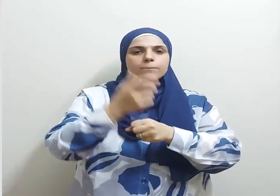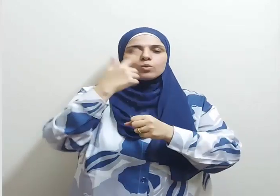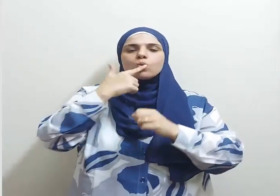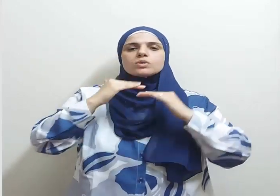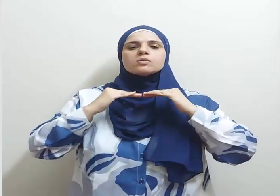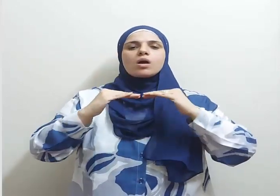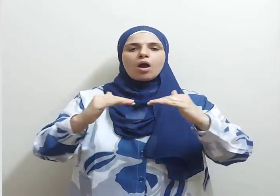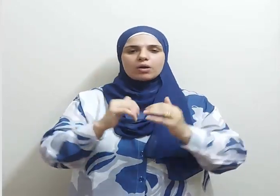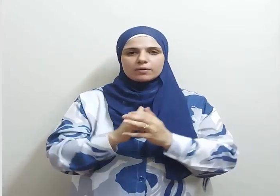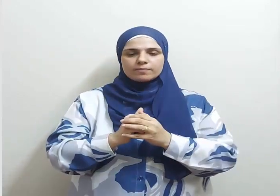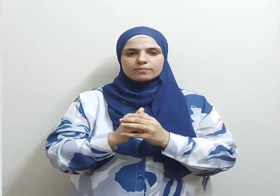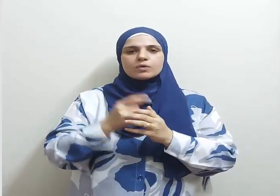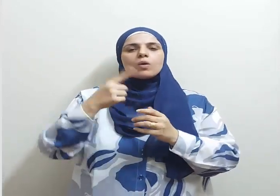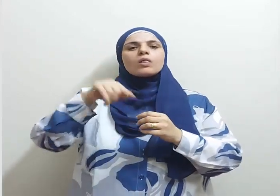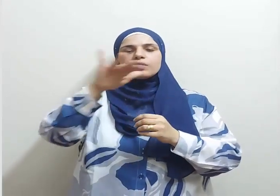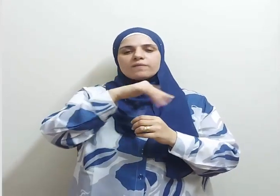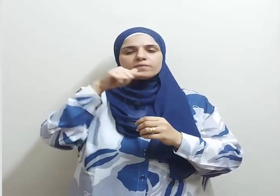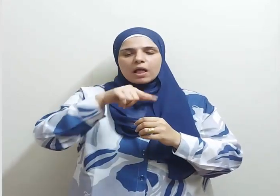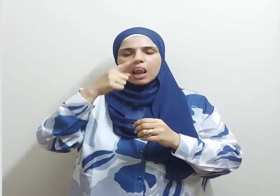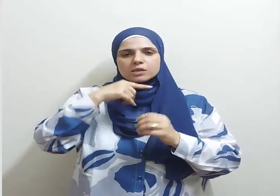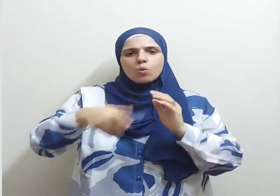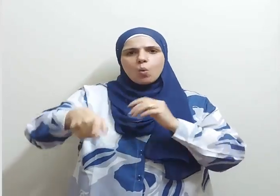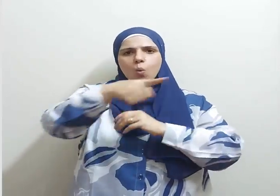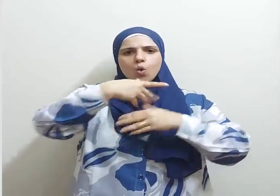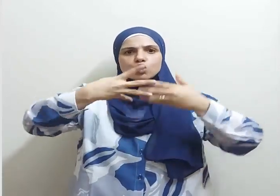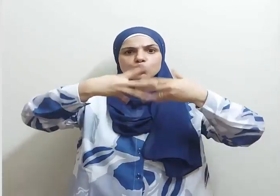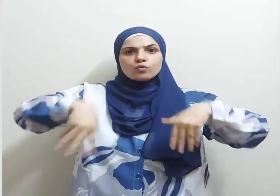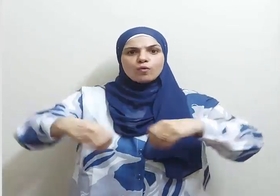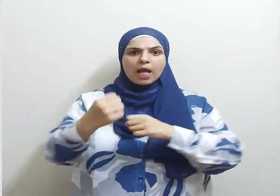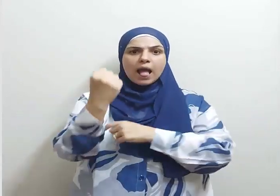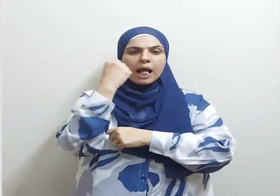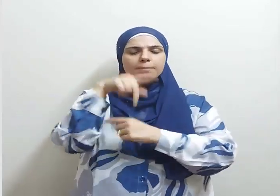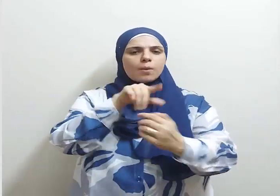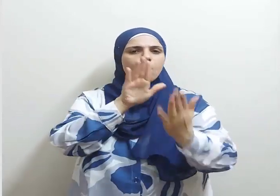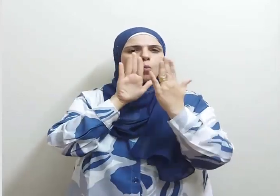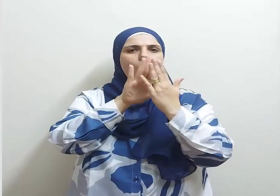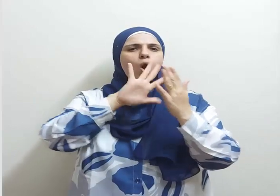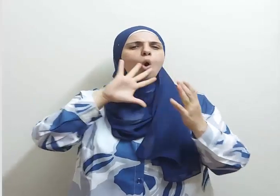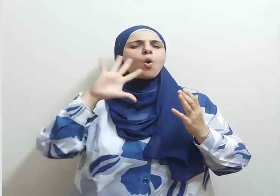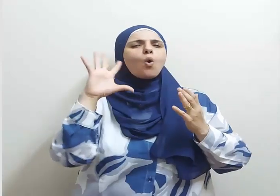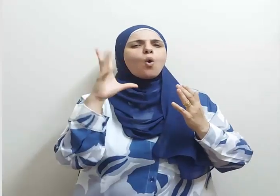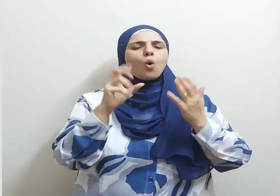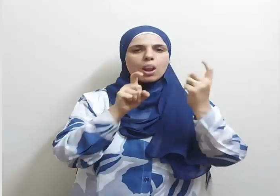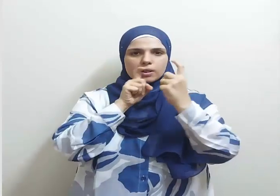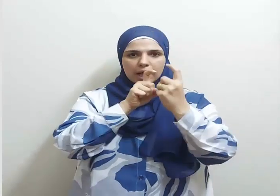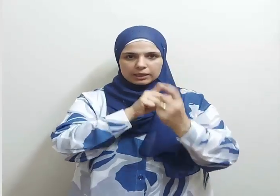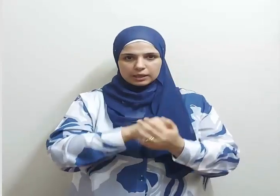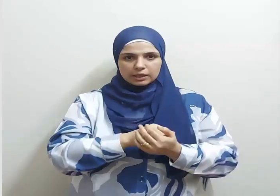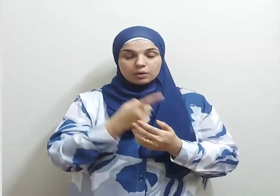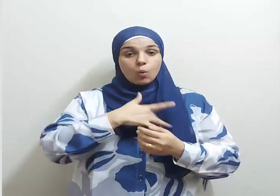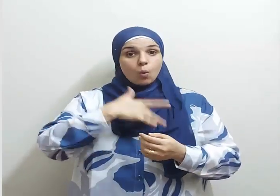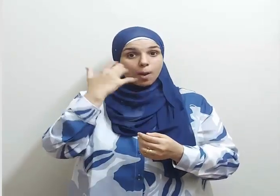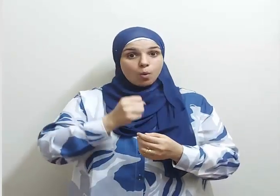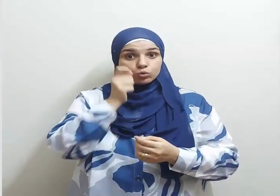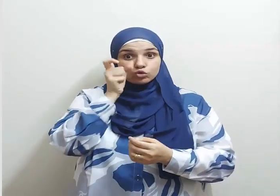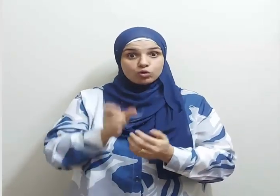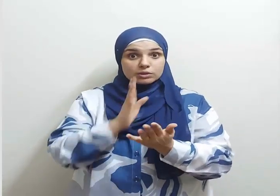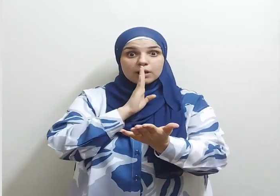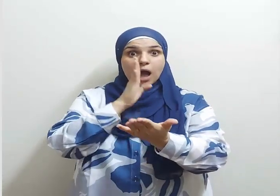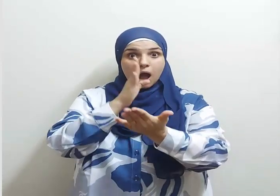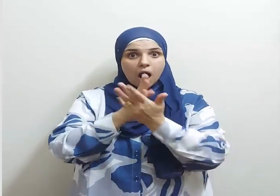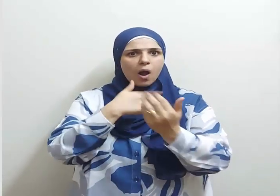واستقرارها مما يتطلب توحيد صفها في مواجهه تلك التحديات والمؤمن الحقيقي